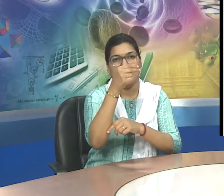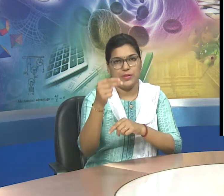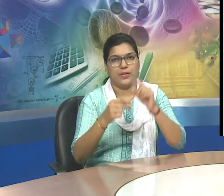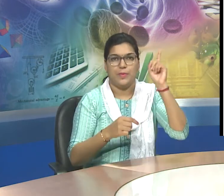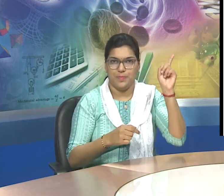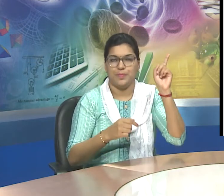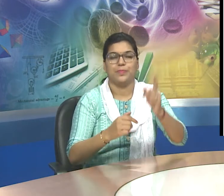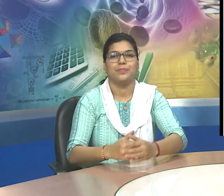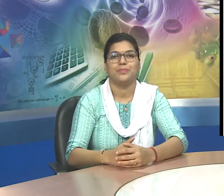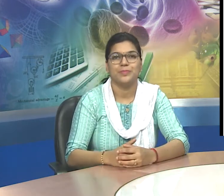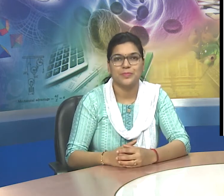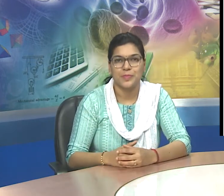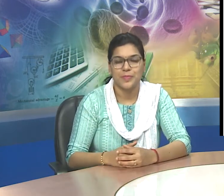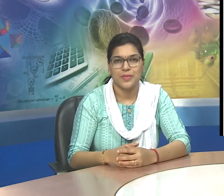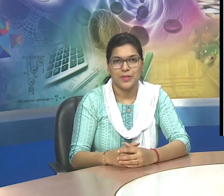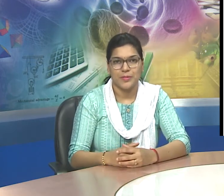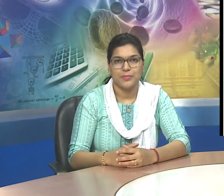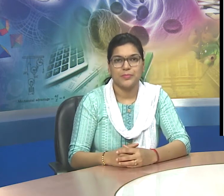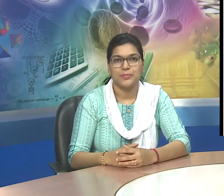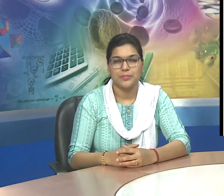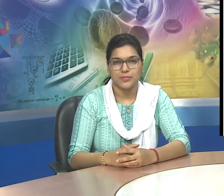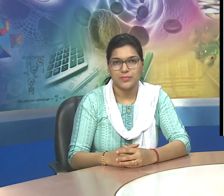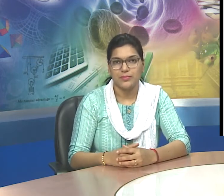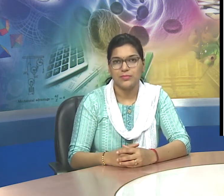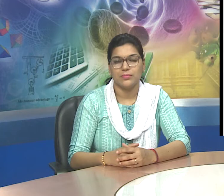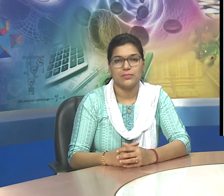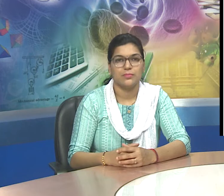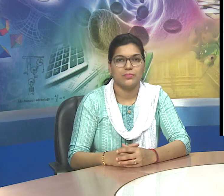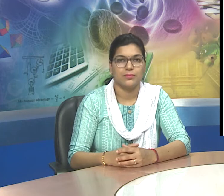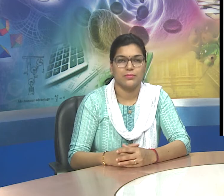वो नेगेटिव, नकारात्मक रूप में जब होता है उसको कंडेम कहा जाता है।